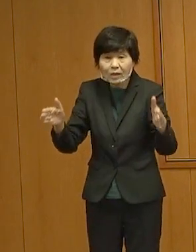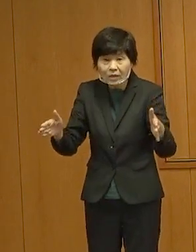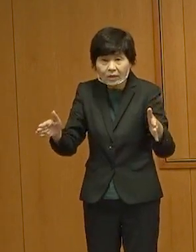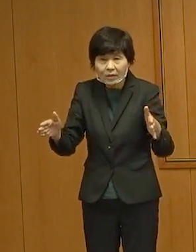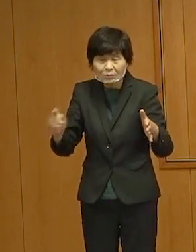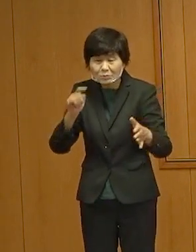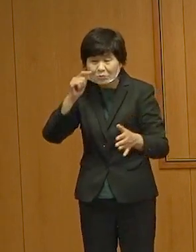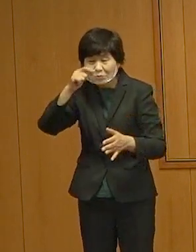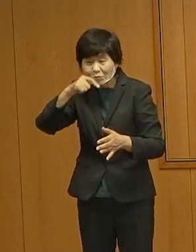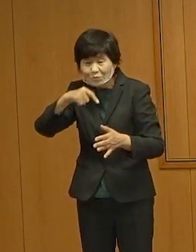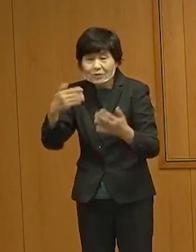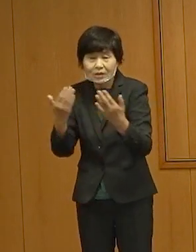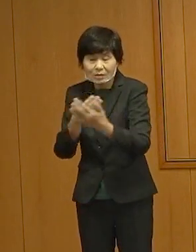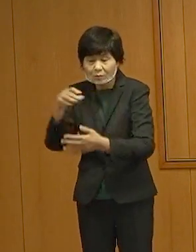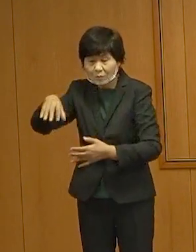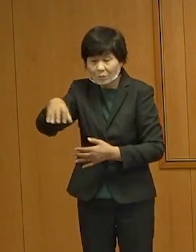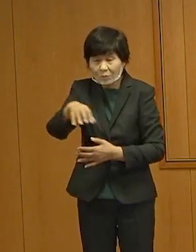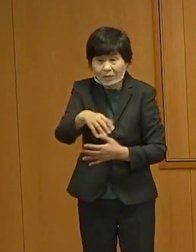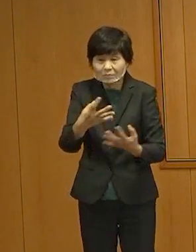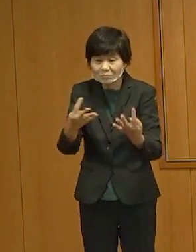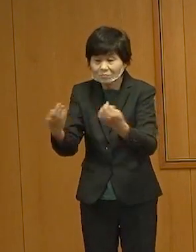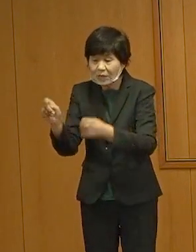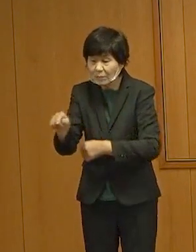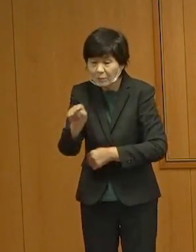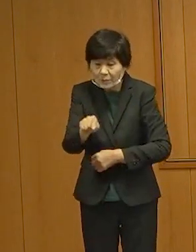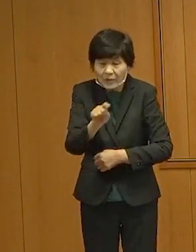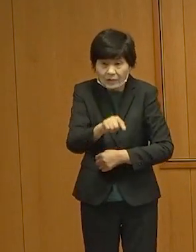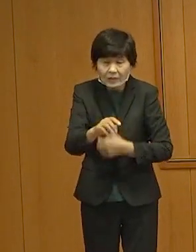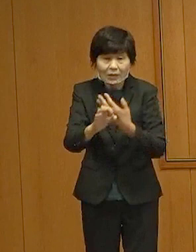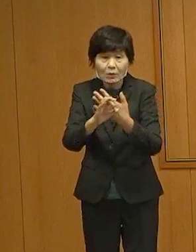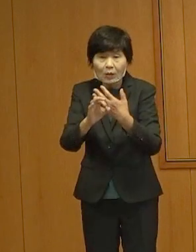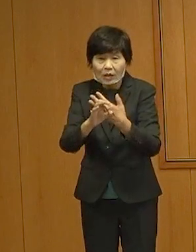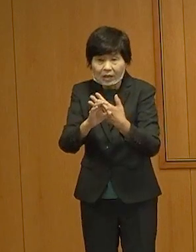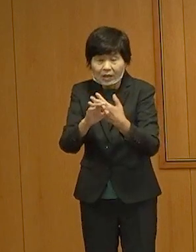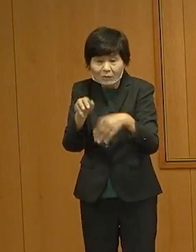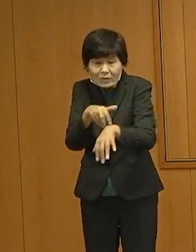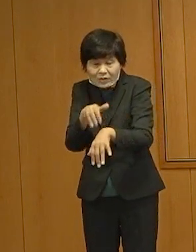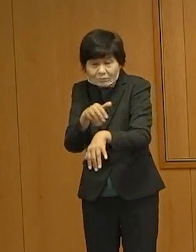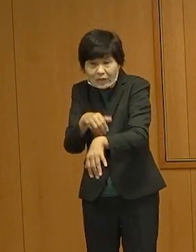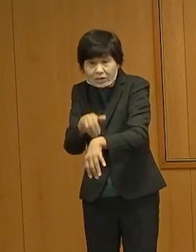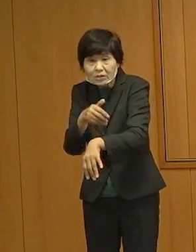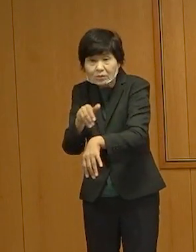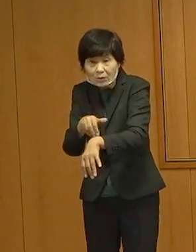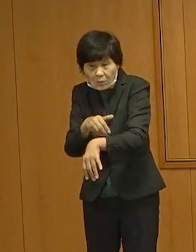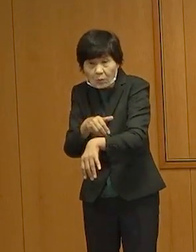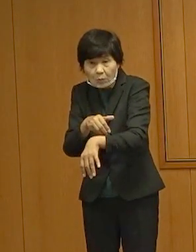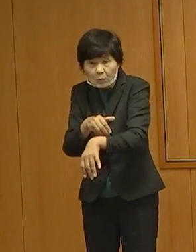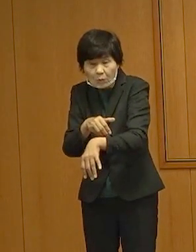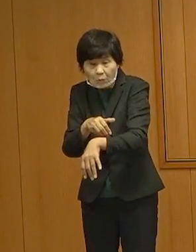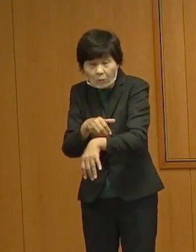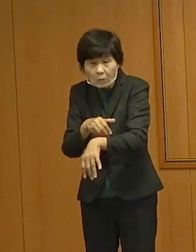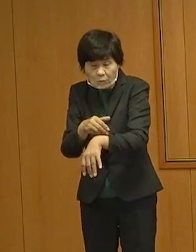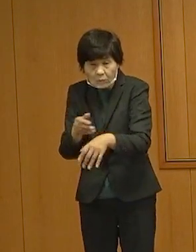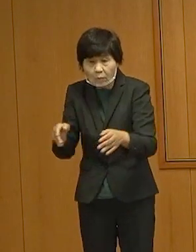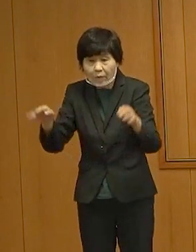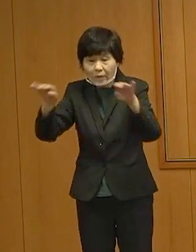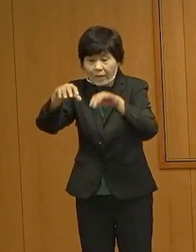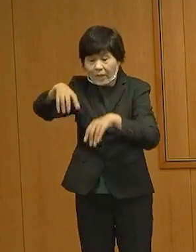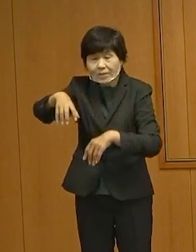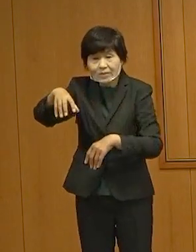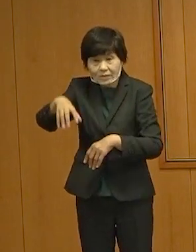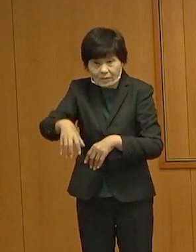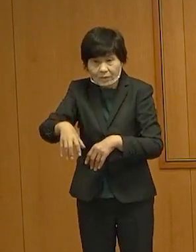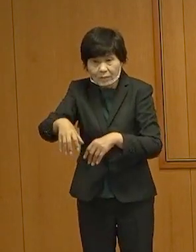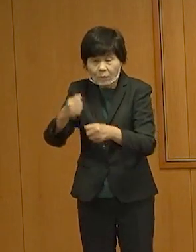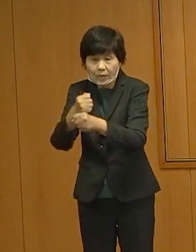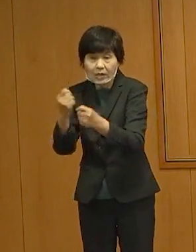ていうのが相当ありまして、チンパンジー等の園舎をまず改修をして、今までにない展示